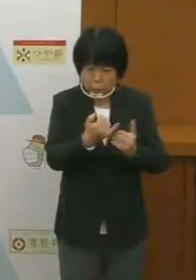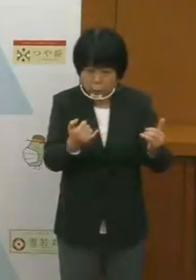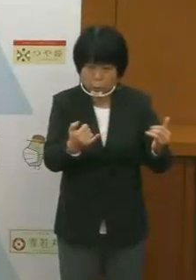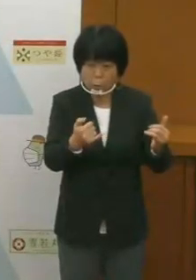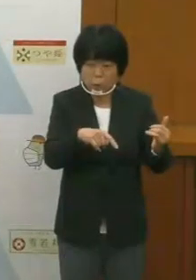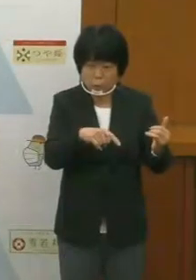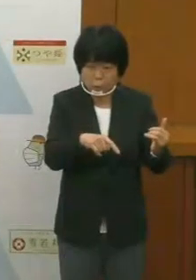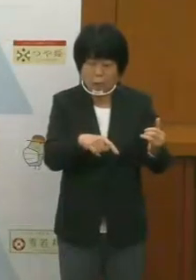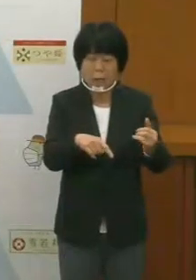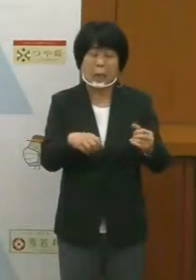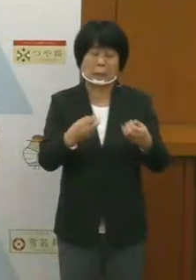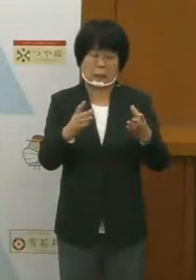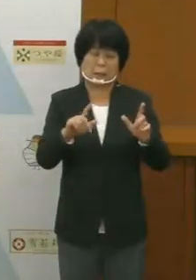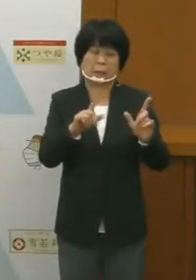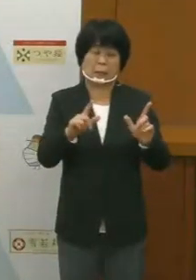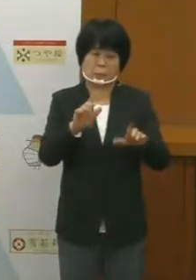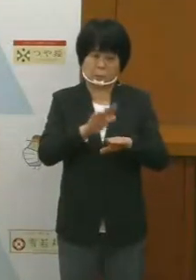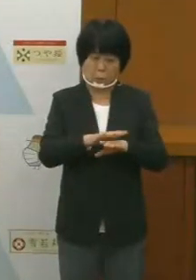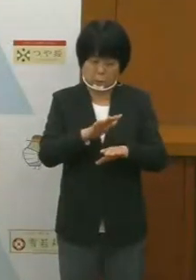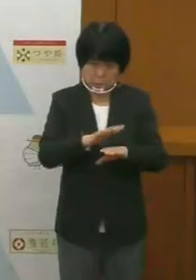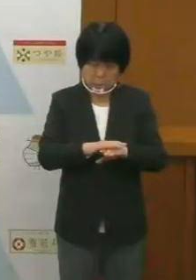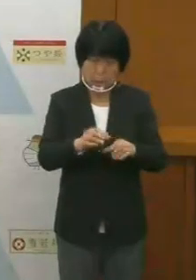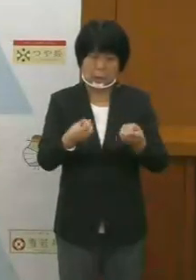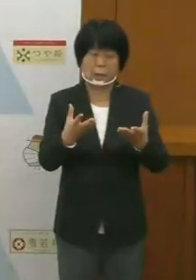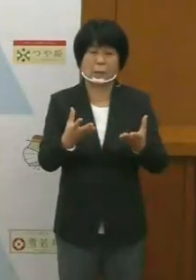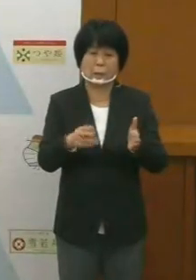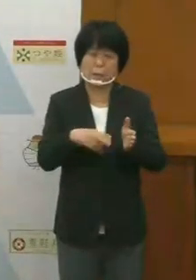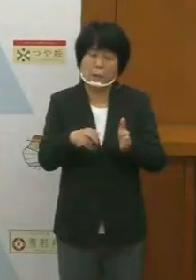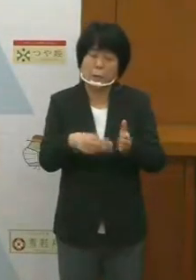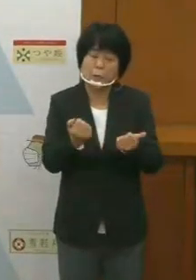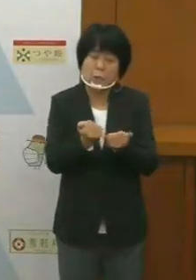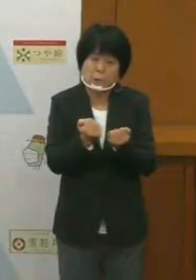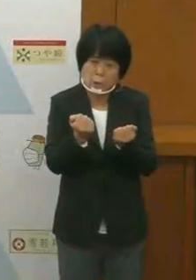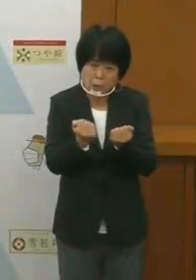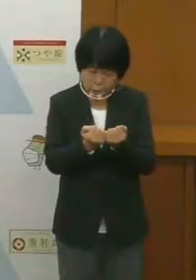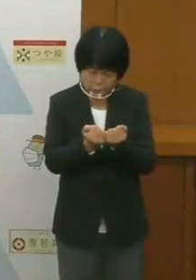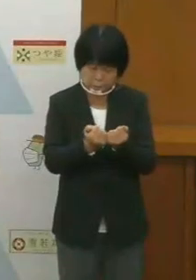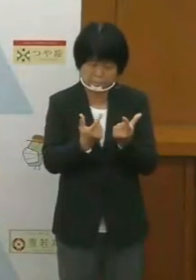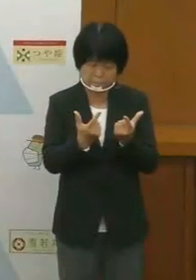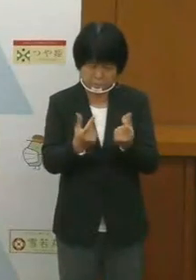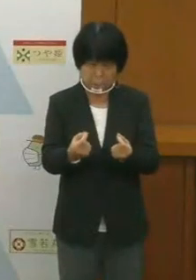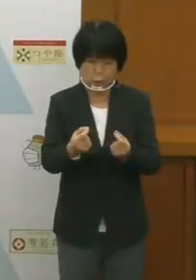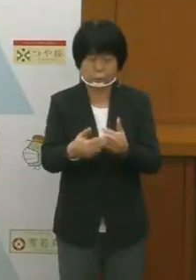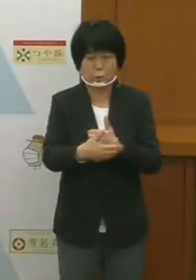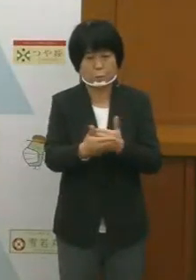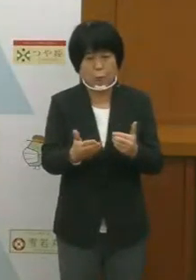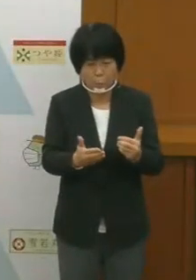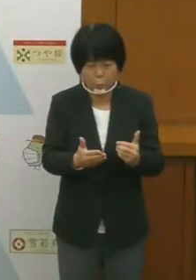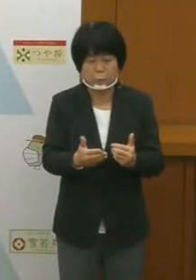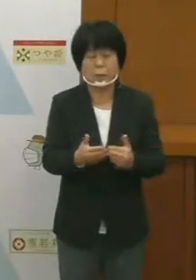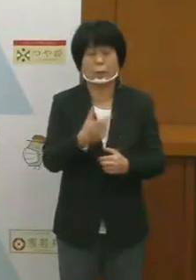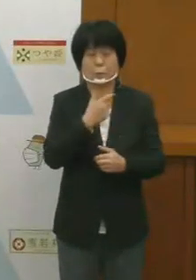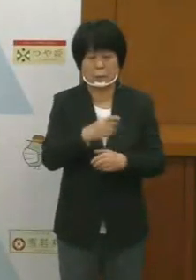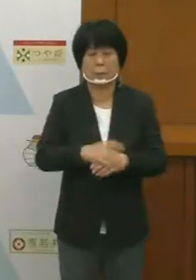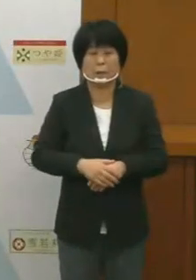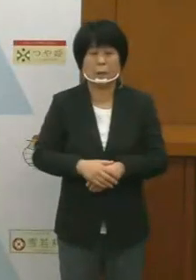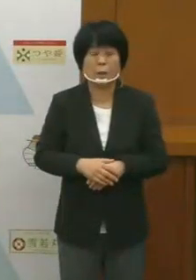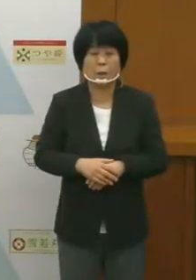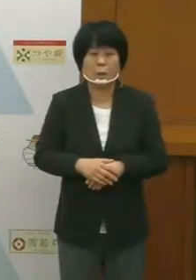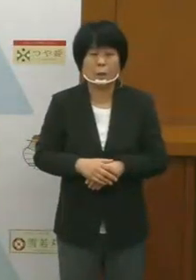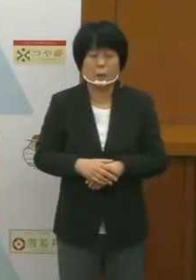には新しい生活様式や新しい旅のエチケットを着実に実践していただくな